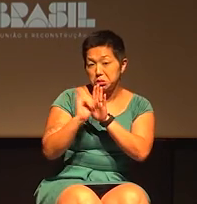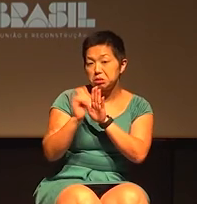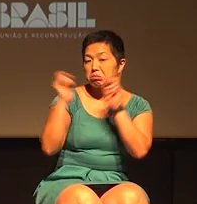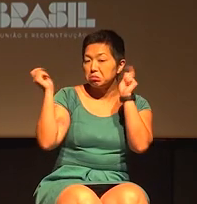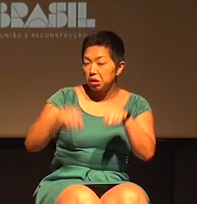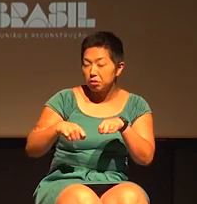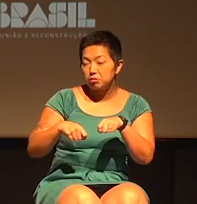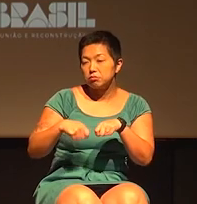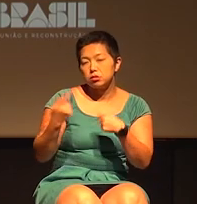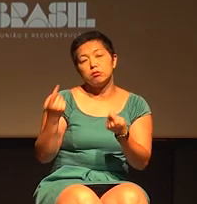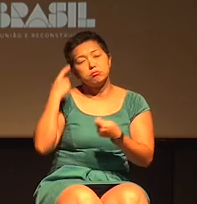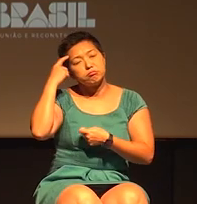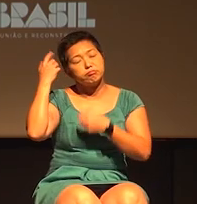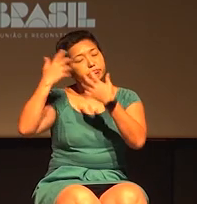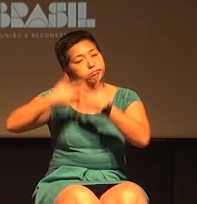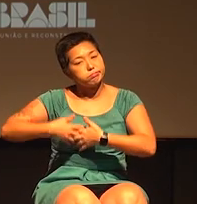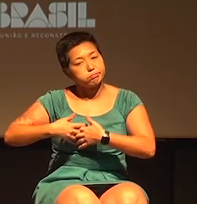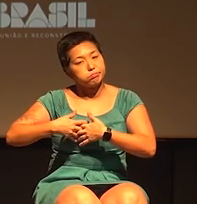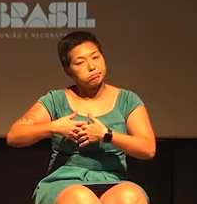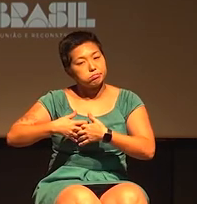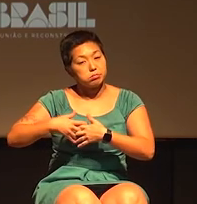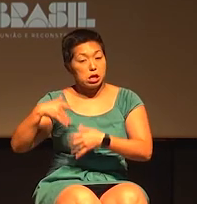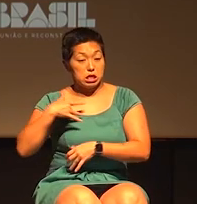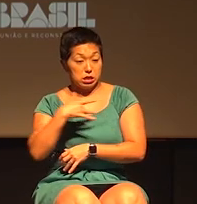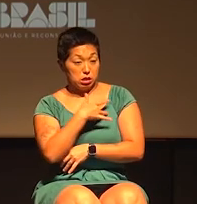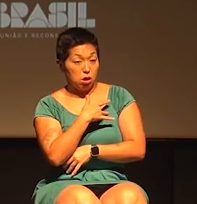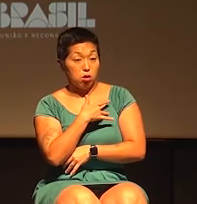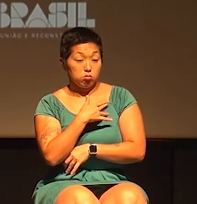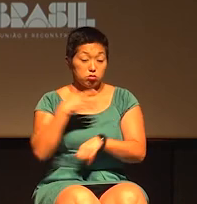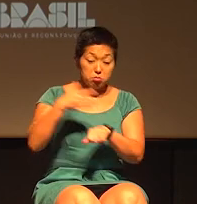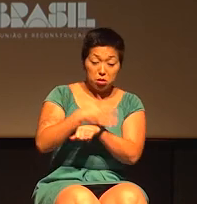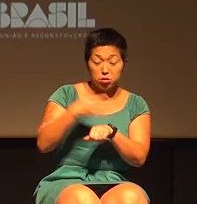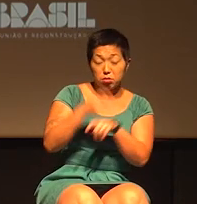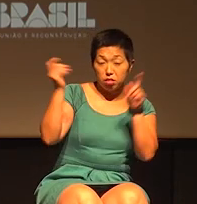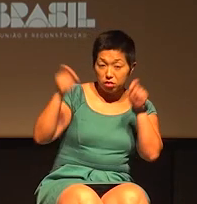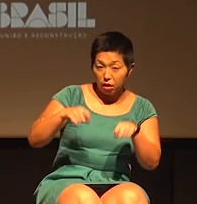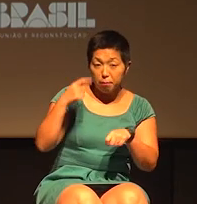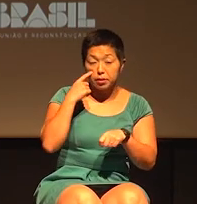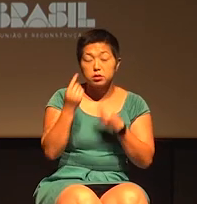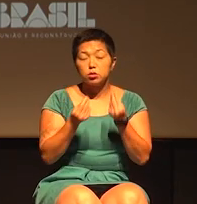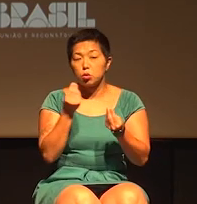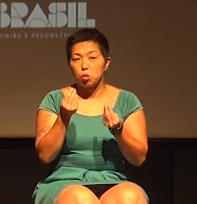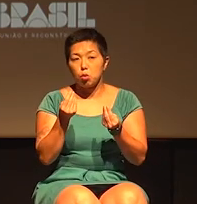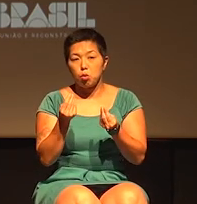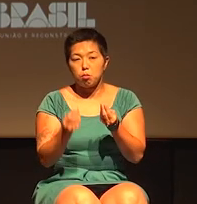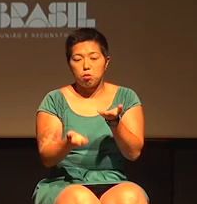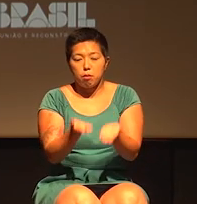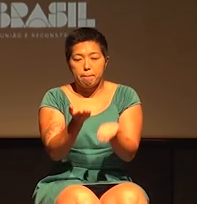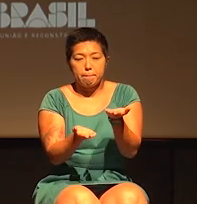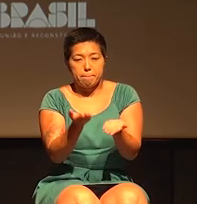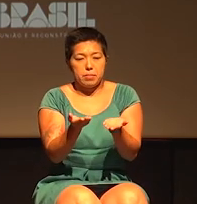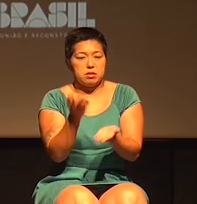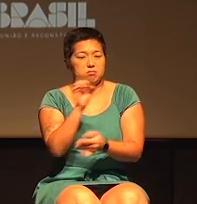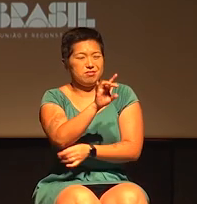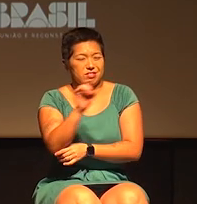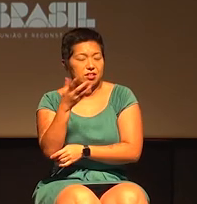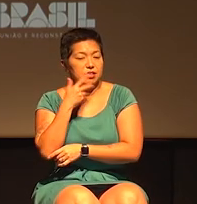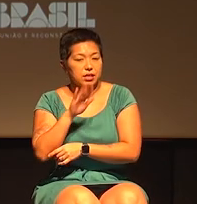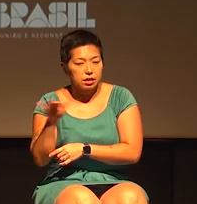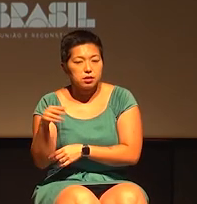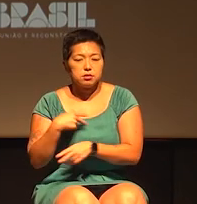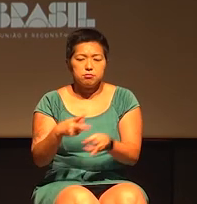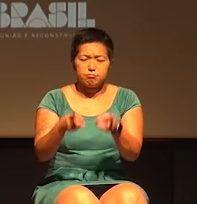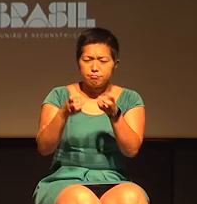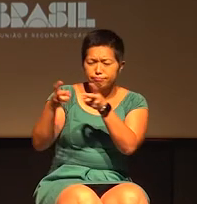eh várias coisas Dá para entrar a saúde entrou nesse edital medindo e pesando as crianças que eu tinha te falado mais cedo que aí a gente